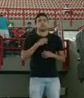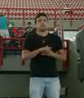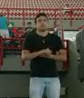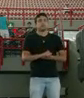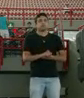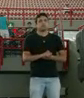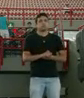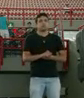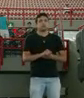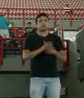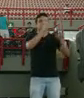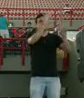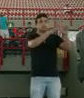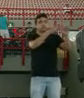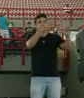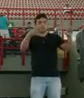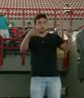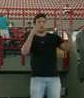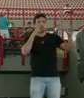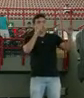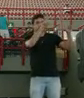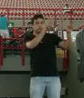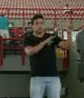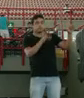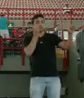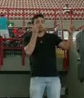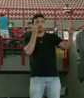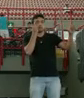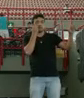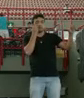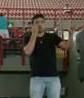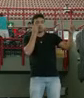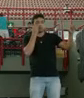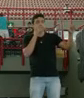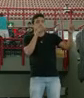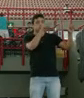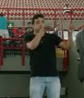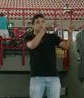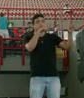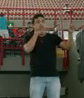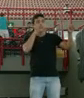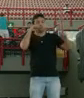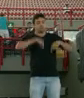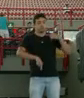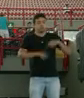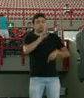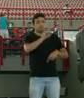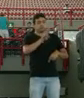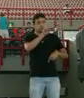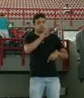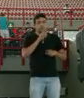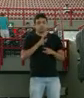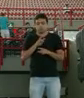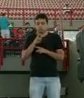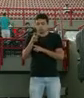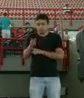Analise o gráfico de um experimento, onde o hormônio utilizado foi aplicado